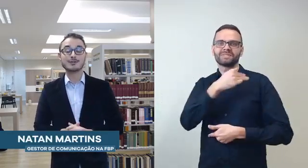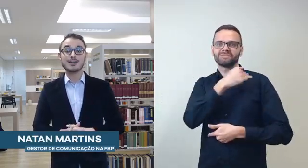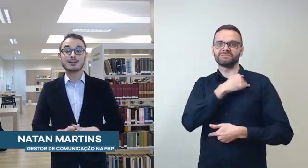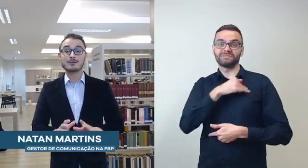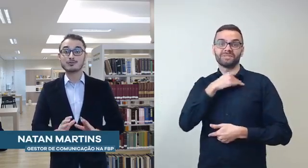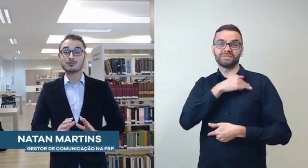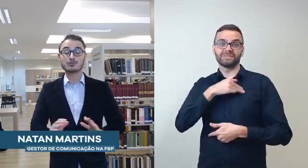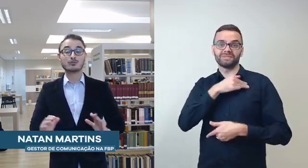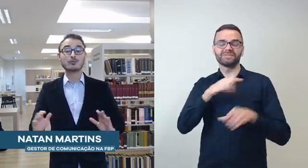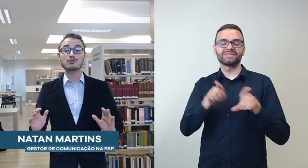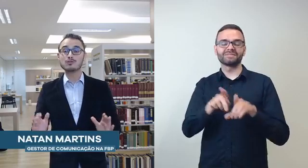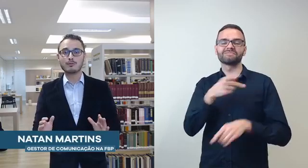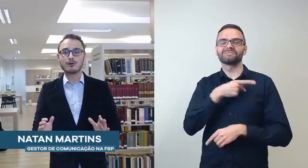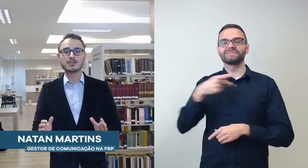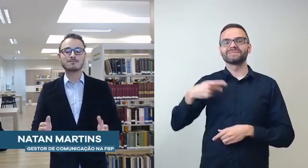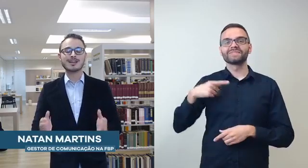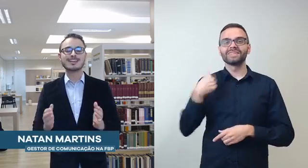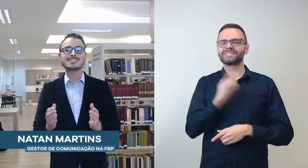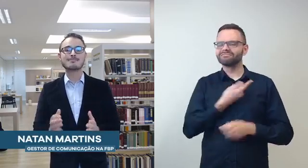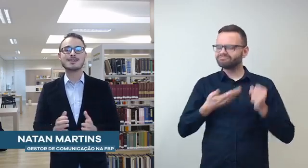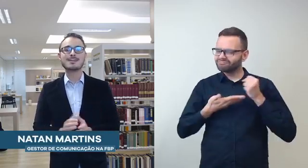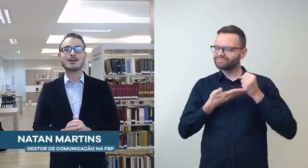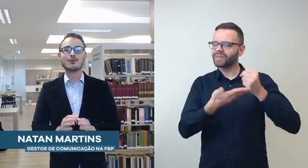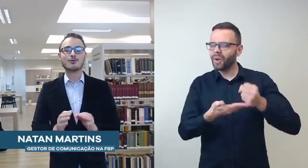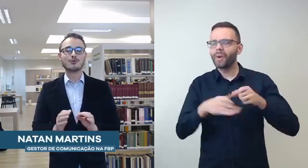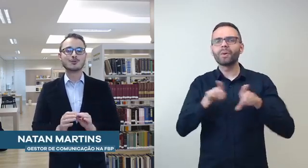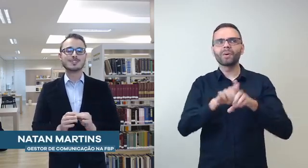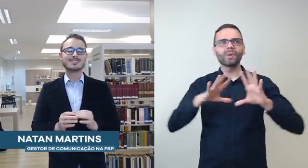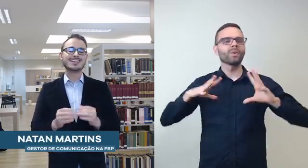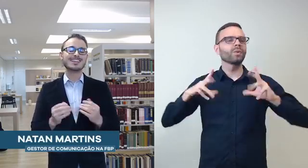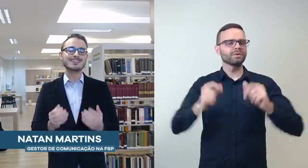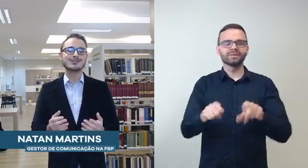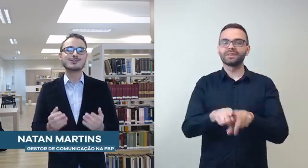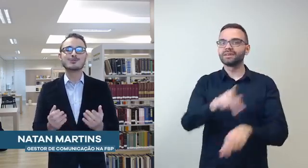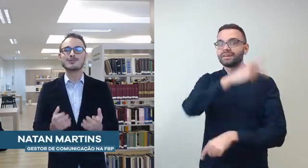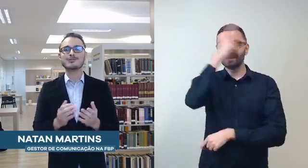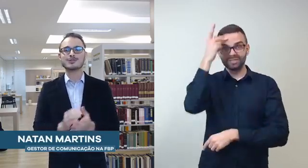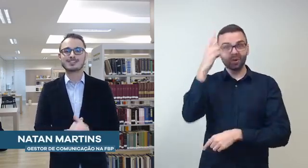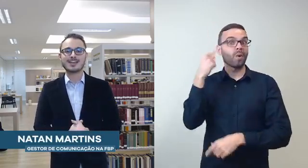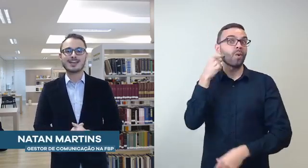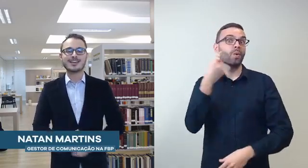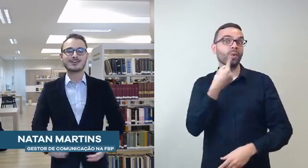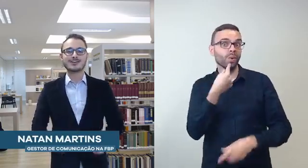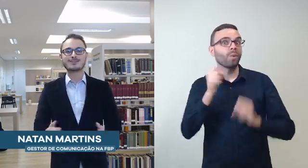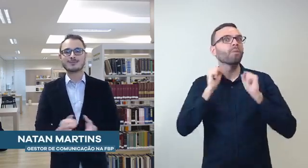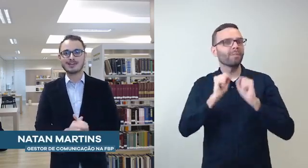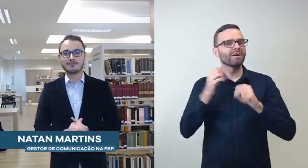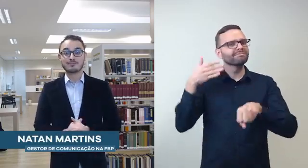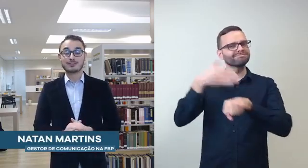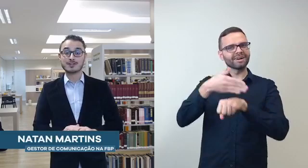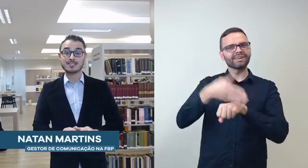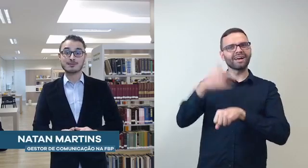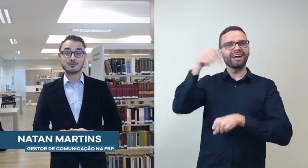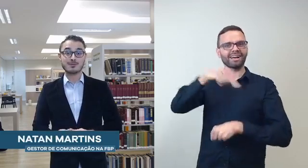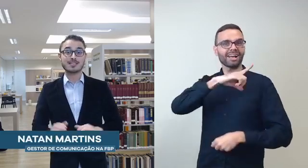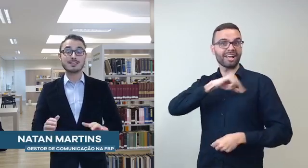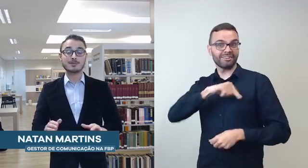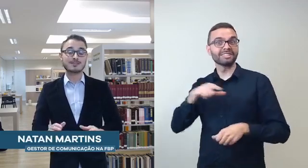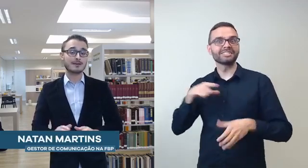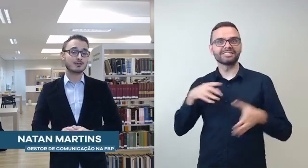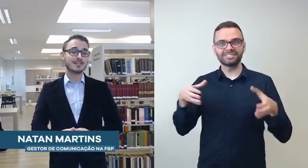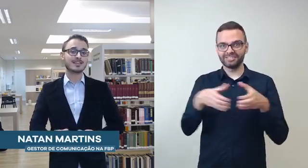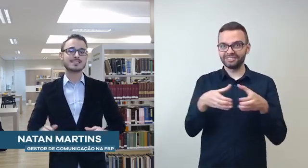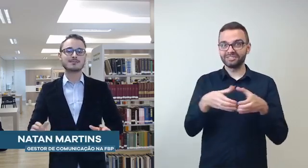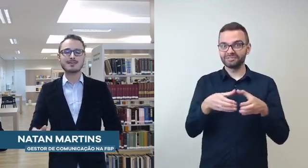início, temos todo o suporte para receber os queridos surdos em nosso meio. Nós temos uma equipe